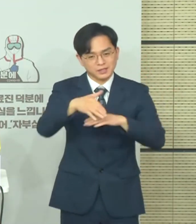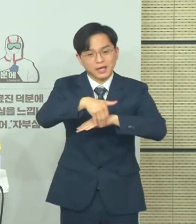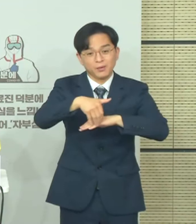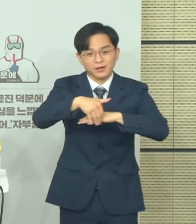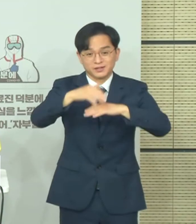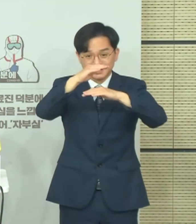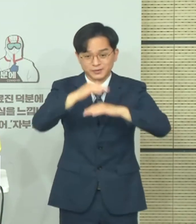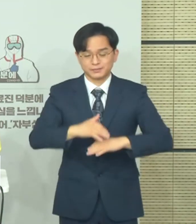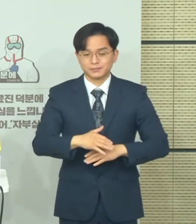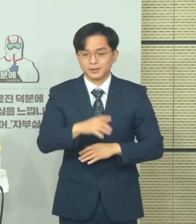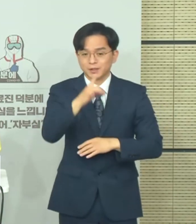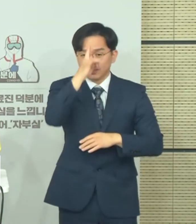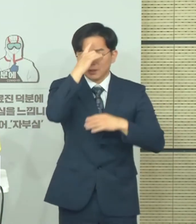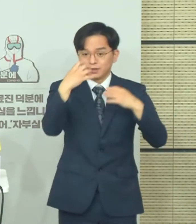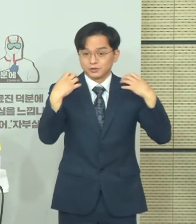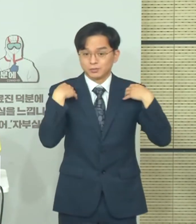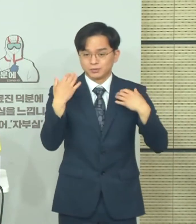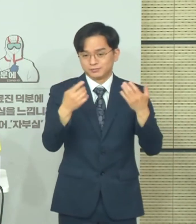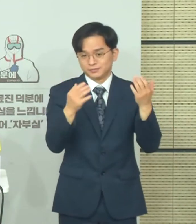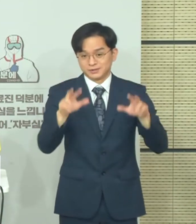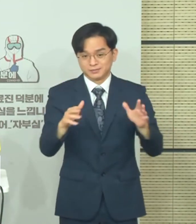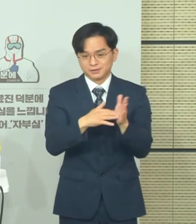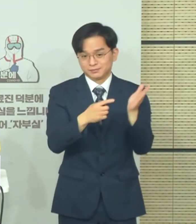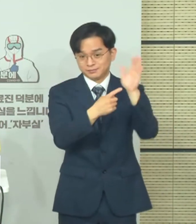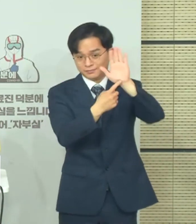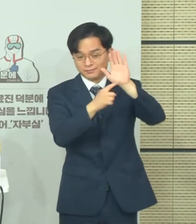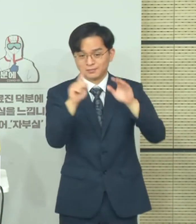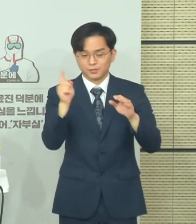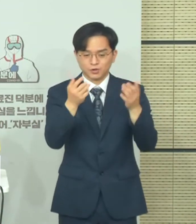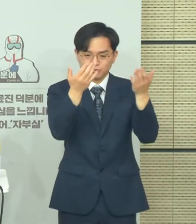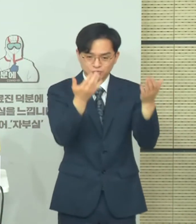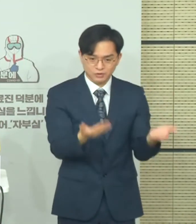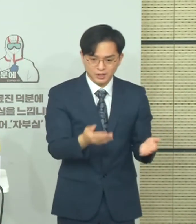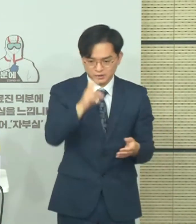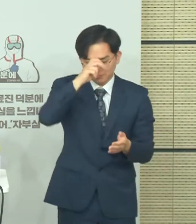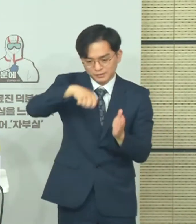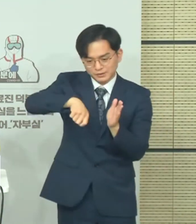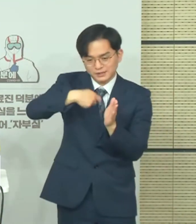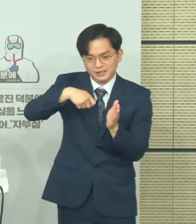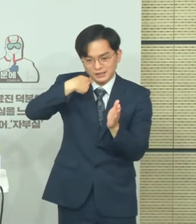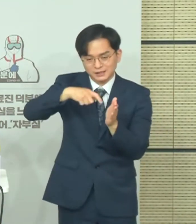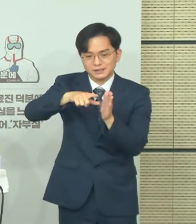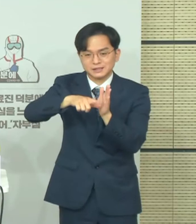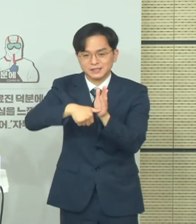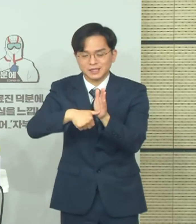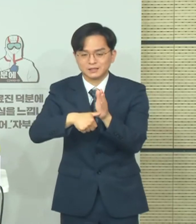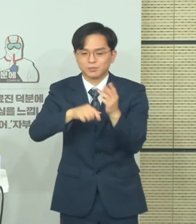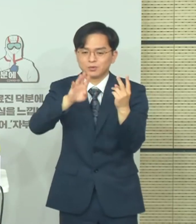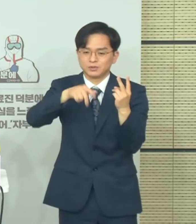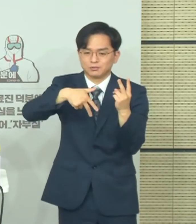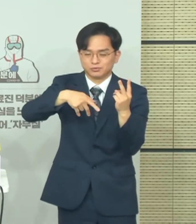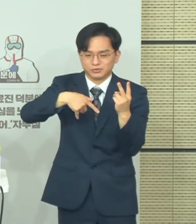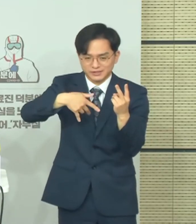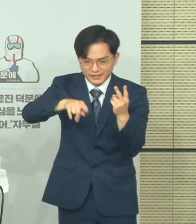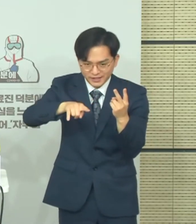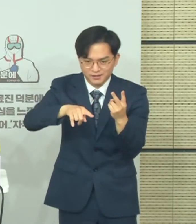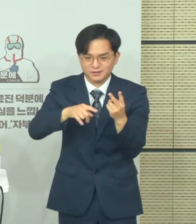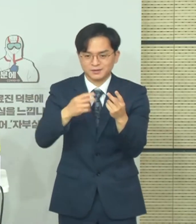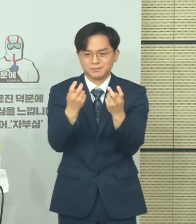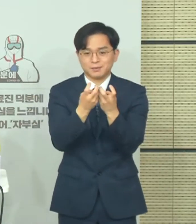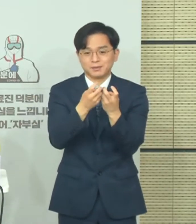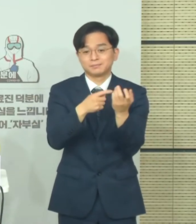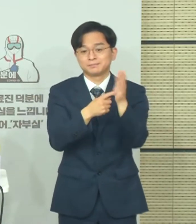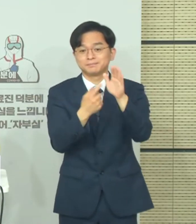그간 정부는 공무원 하계휴가 푼 상 계획과 공공부문의 식사시간이 부재 색시 방안을 마련하여 생활